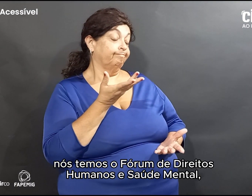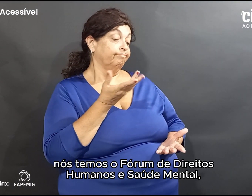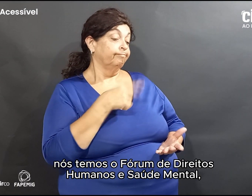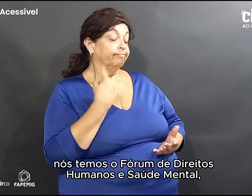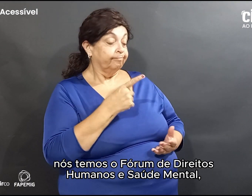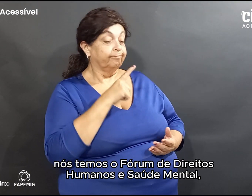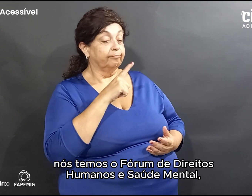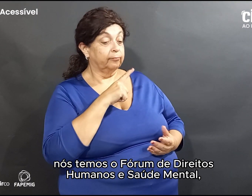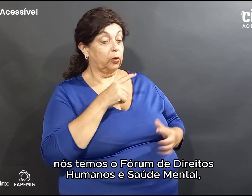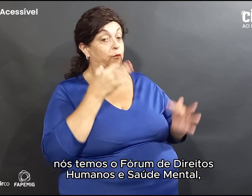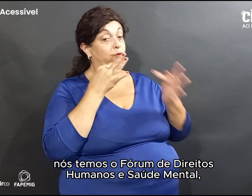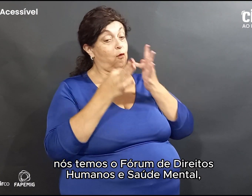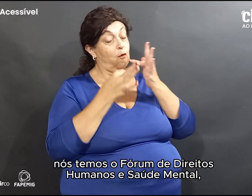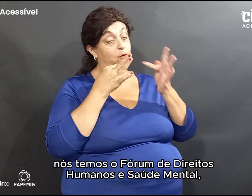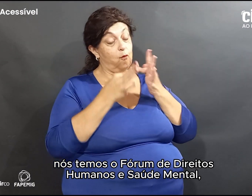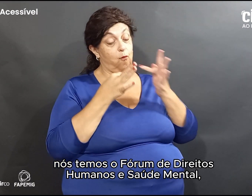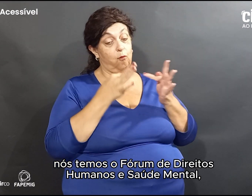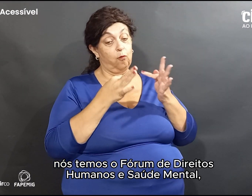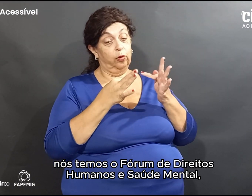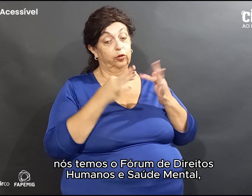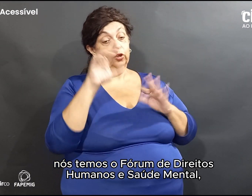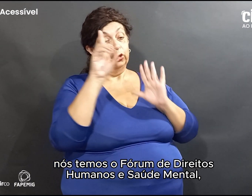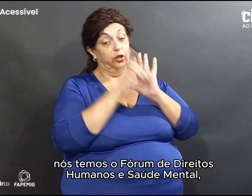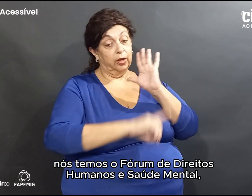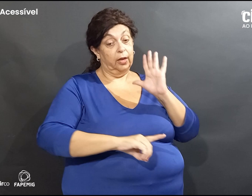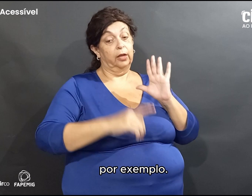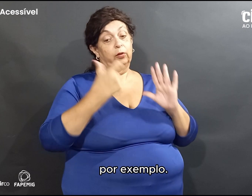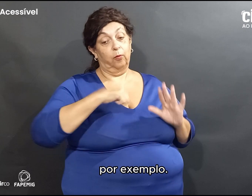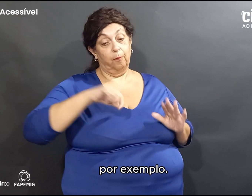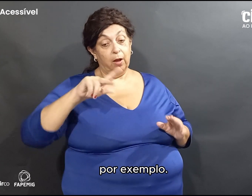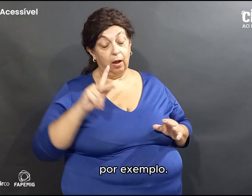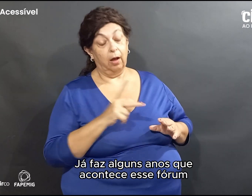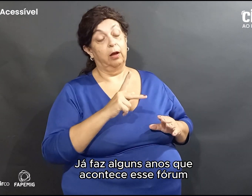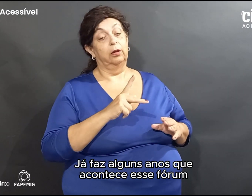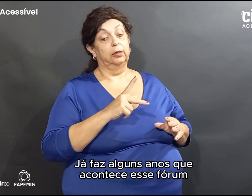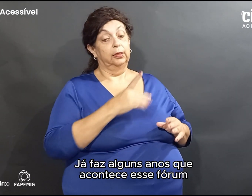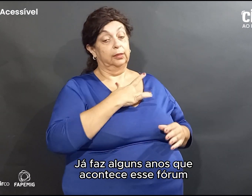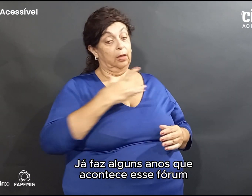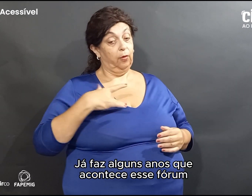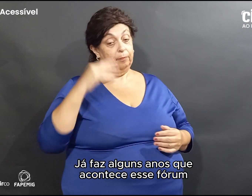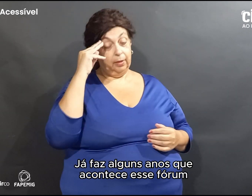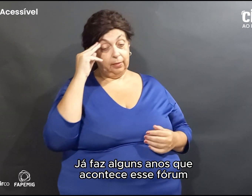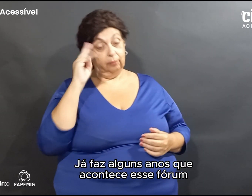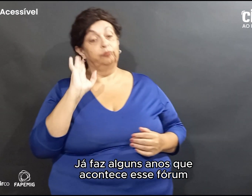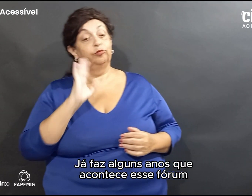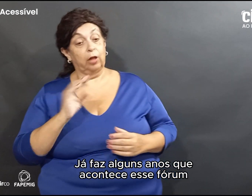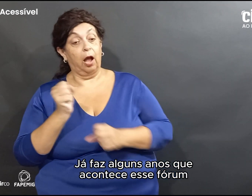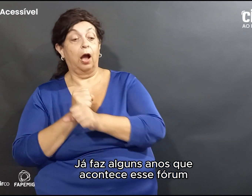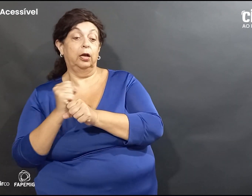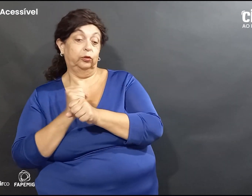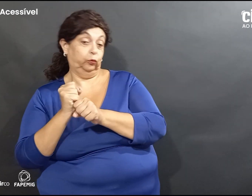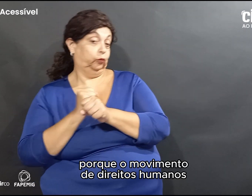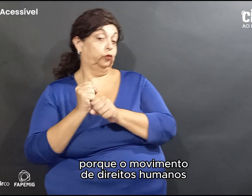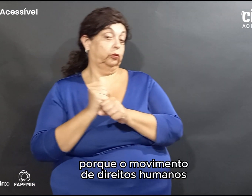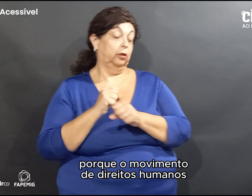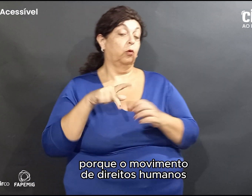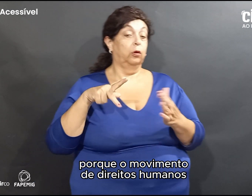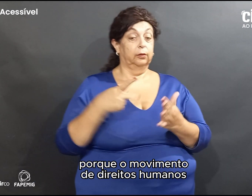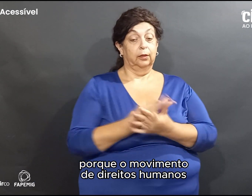o Fórum de Direitos Humanos e Saúde Mental, por exemplo. Já faz alguns anos que acontece esse fórum, porque o movimento de